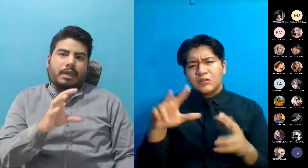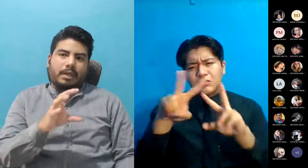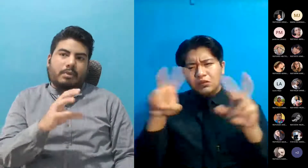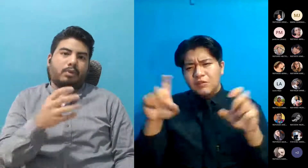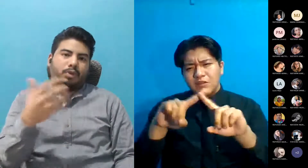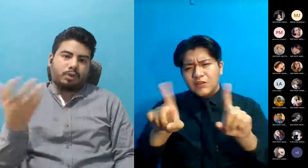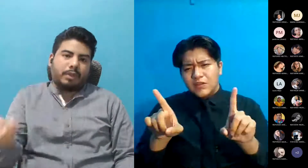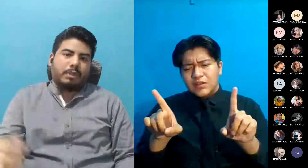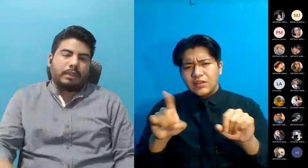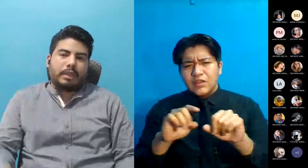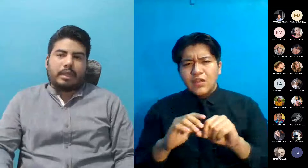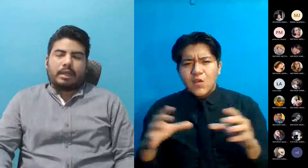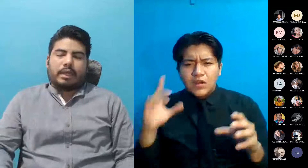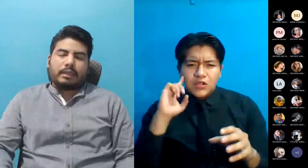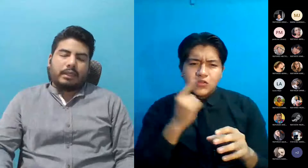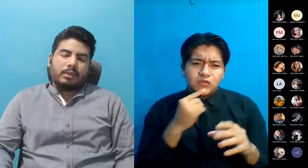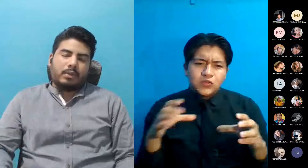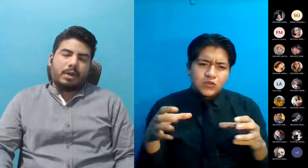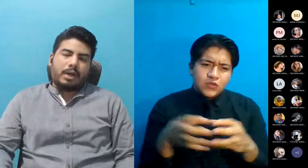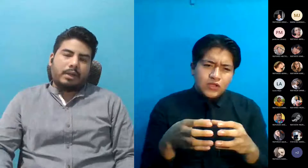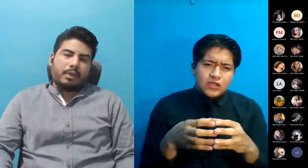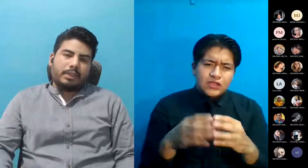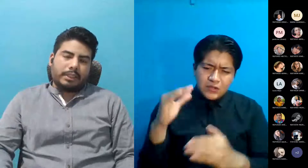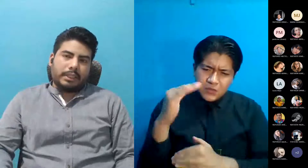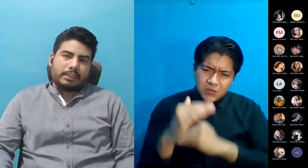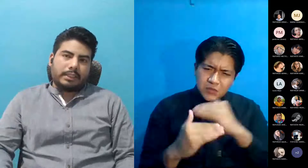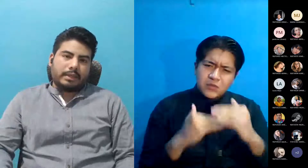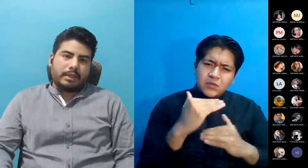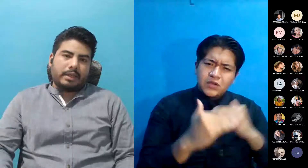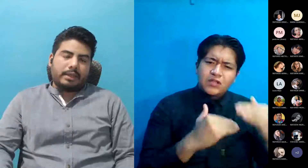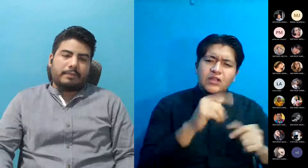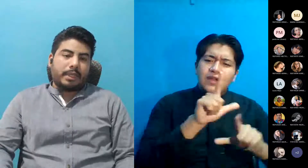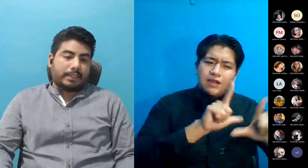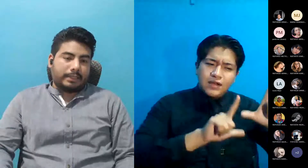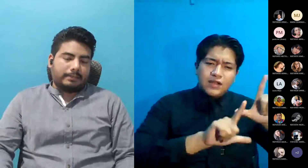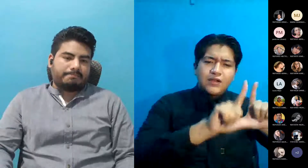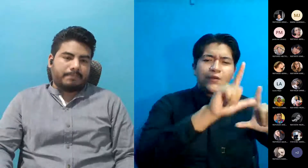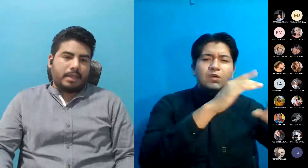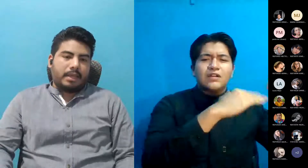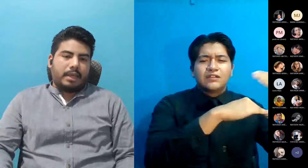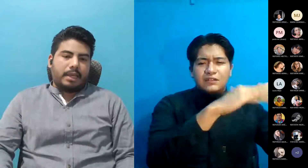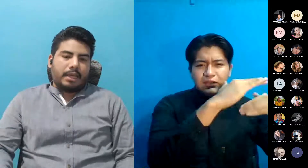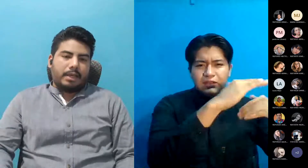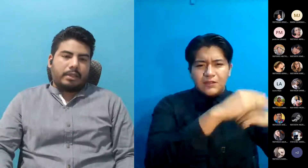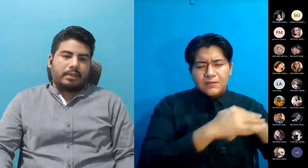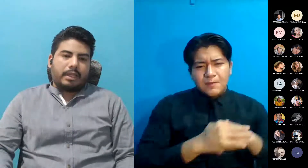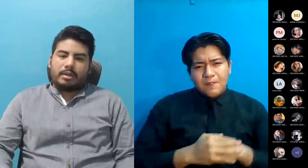la propia evolución también que ha tenido la lengua de señas, etc.